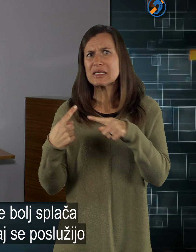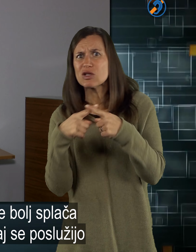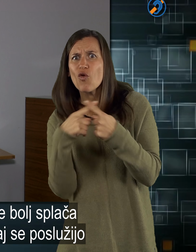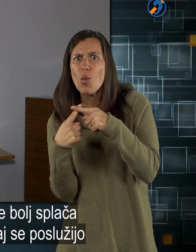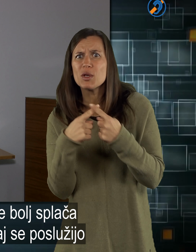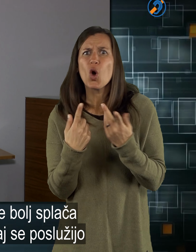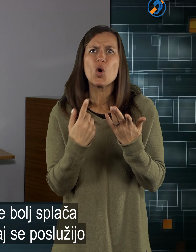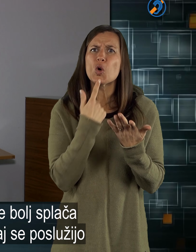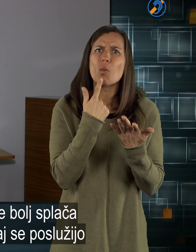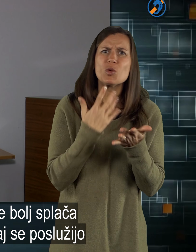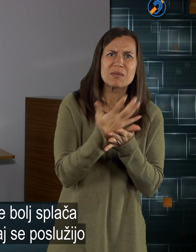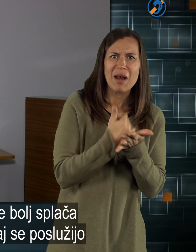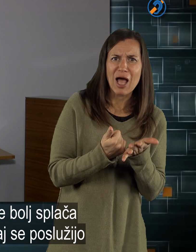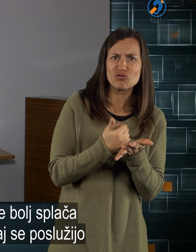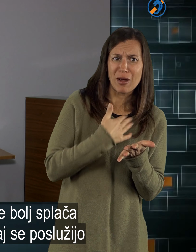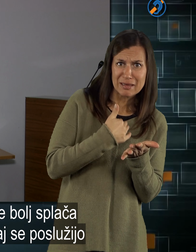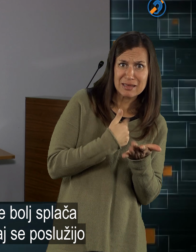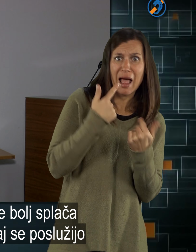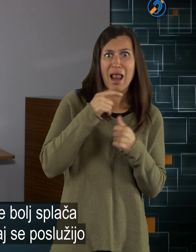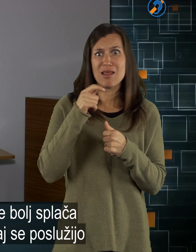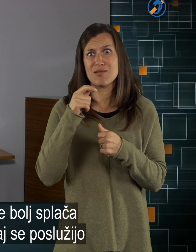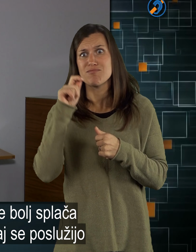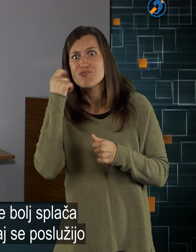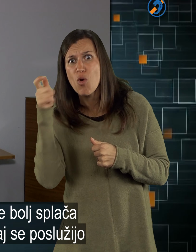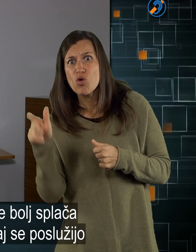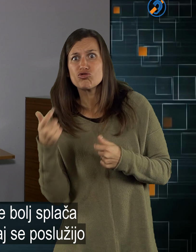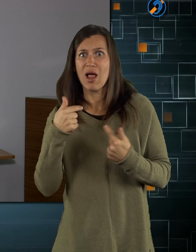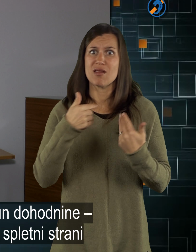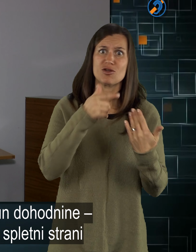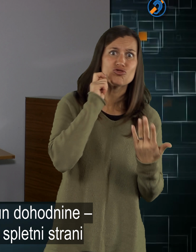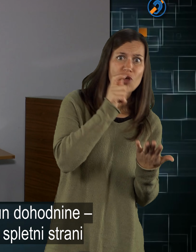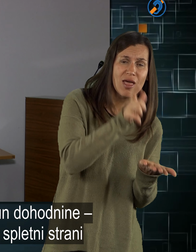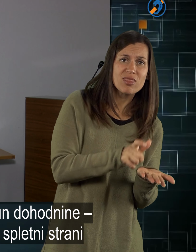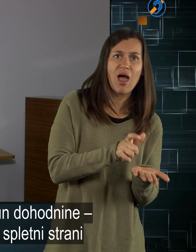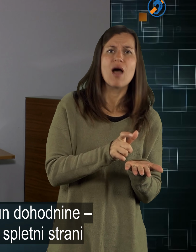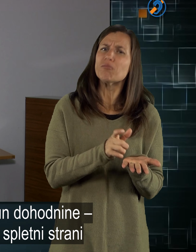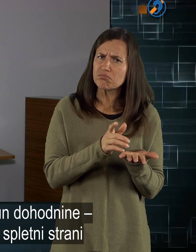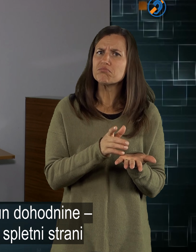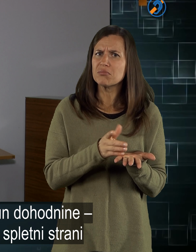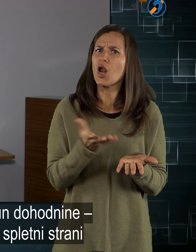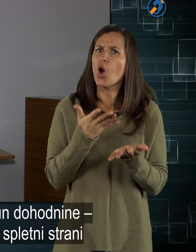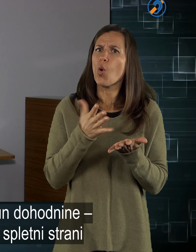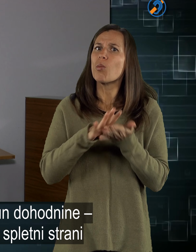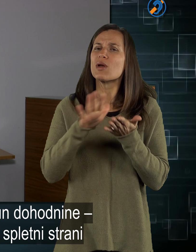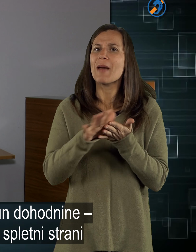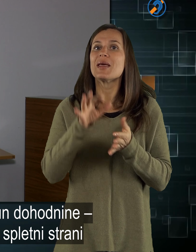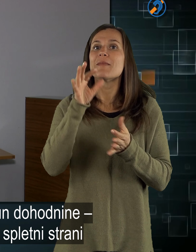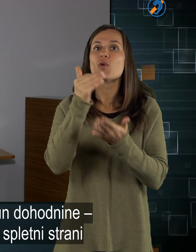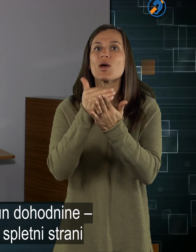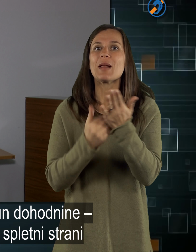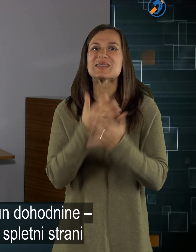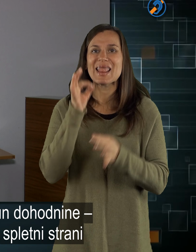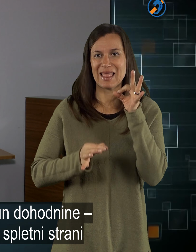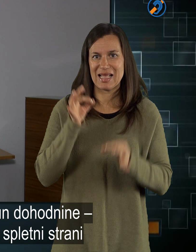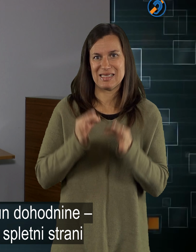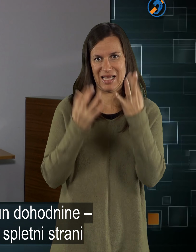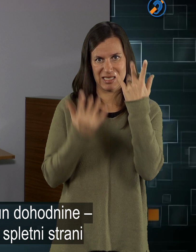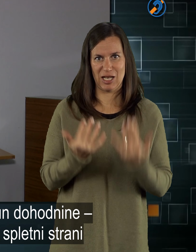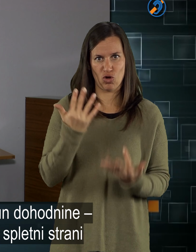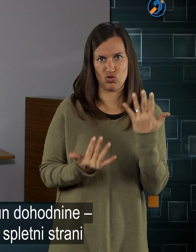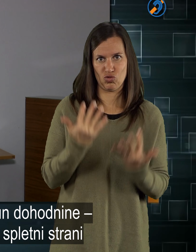splača uveljavljati olajšavo, da naj se poslužujejo programa za testni izračun dohodnine.